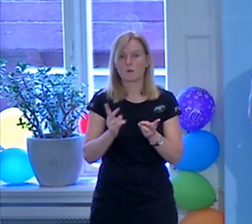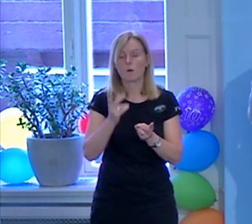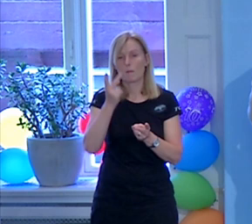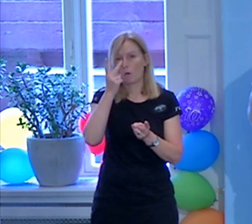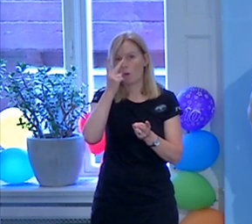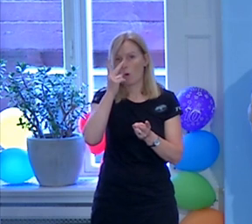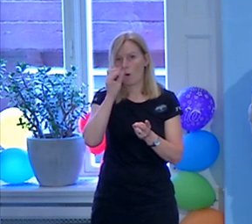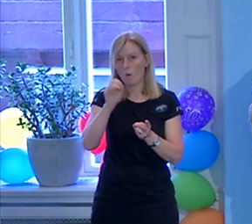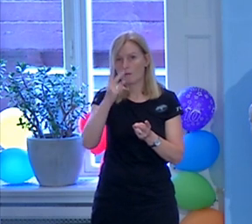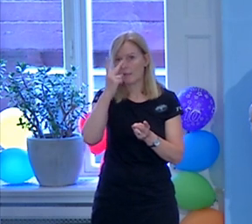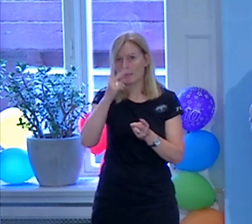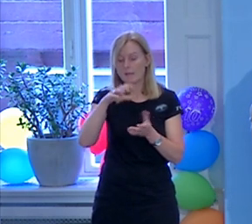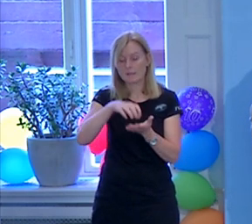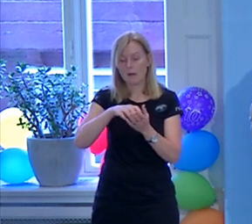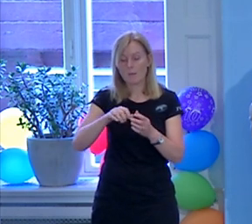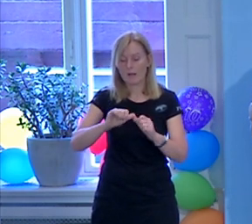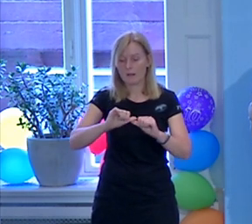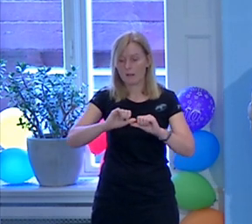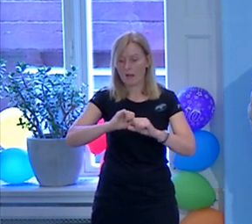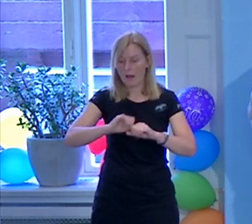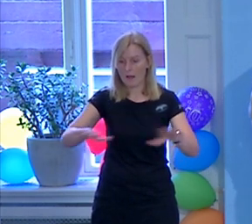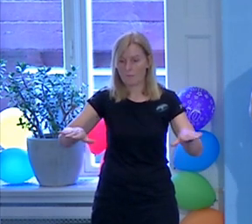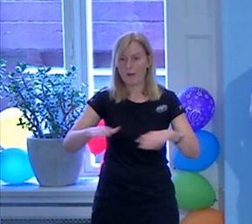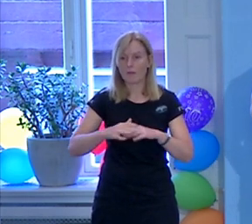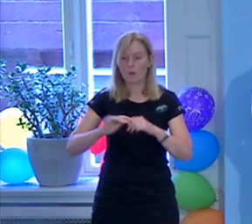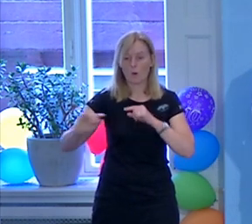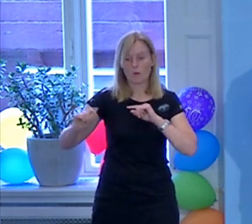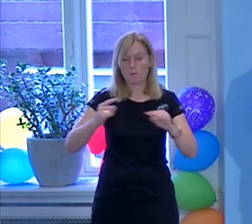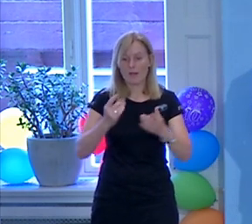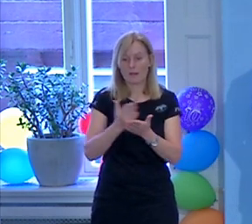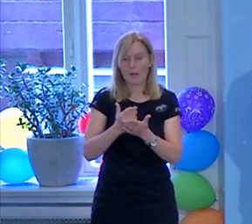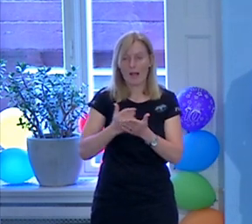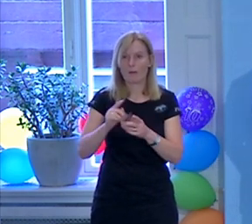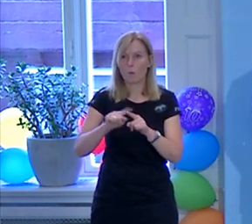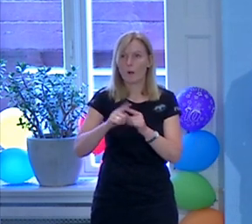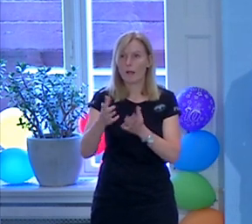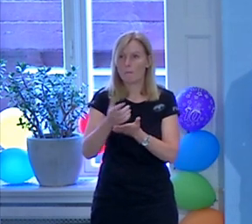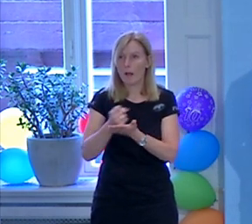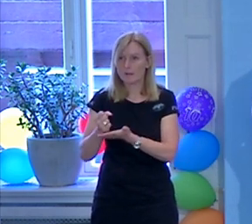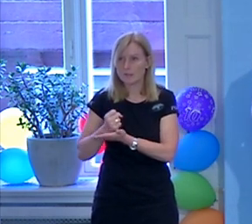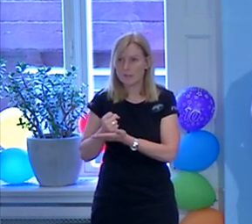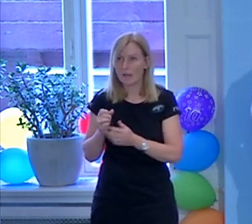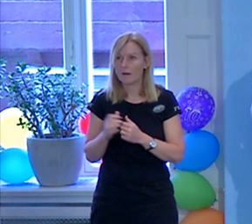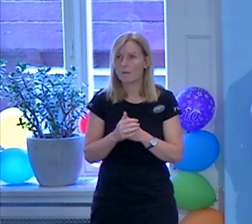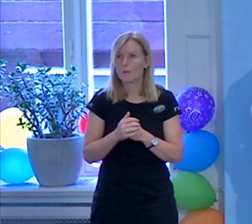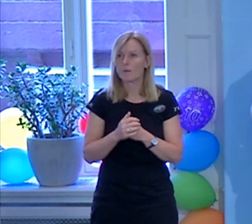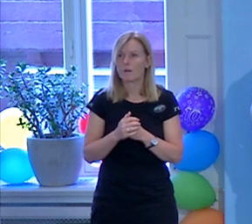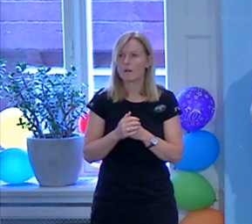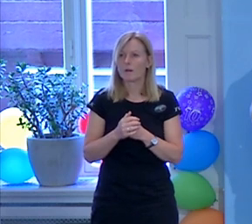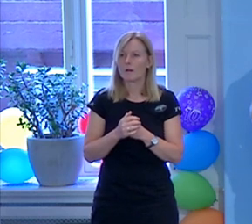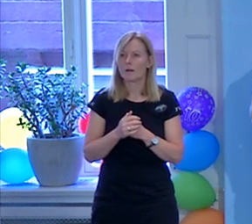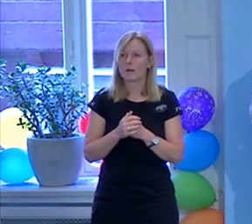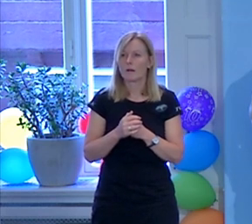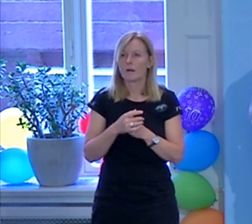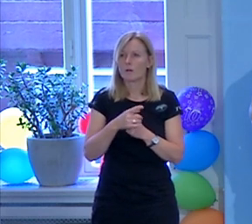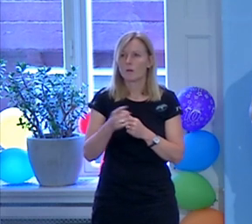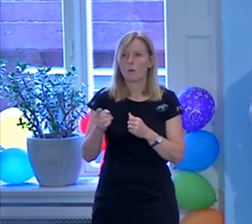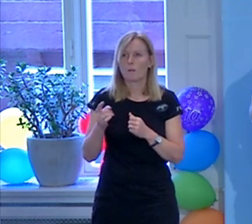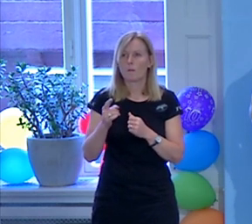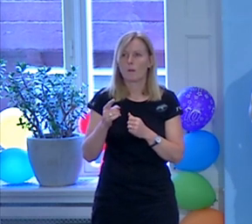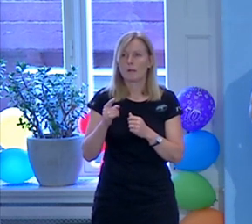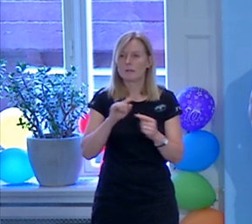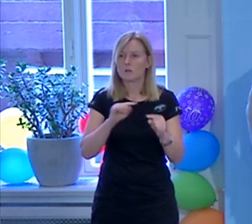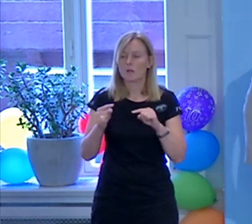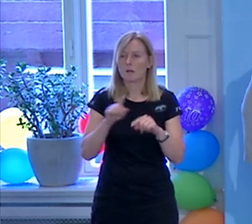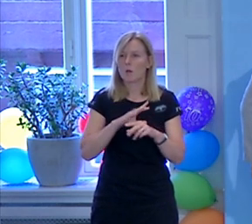samhället i stort, de har olika debatter mellan partierna om mångfald och integration, inte alls så